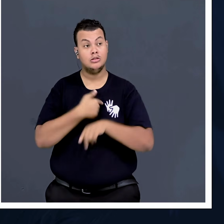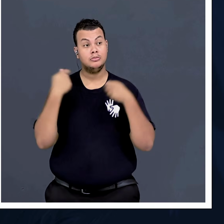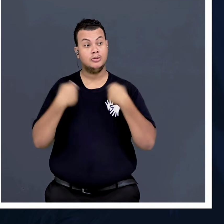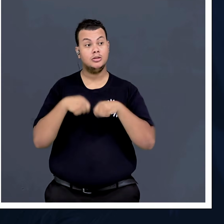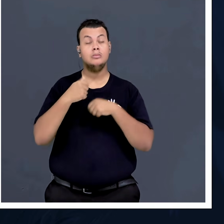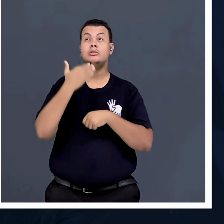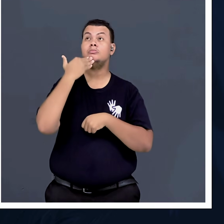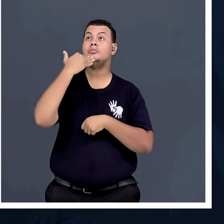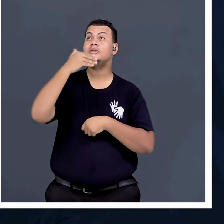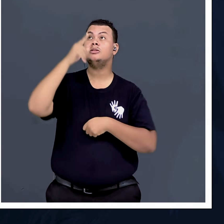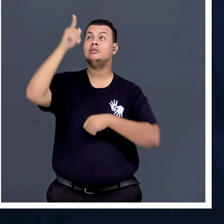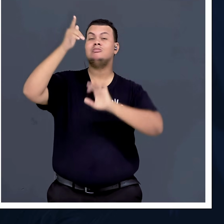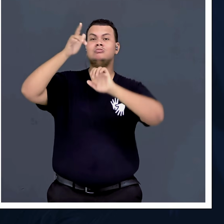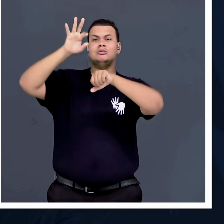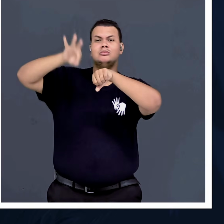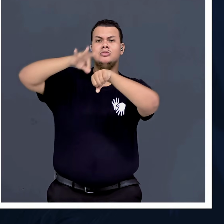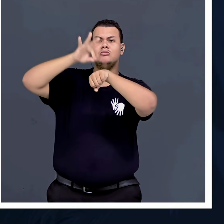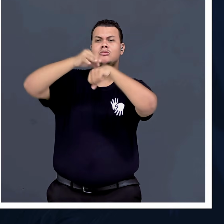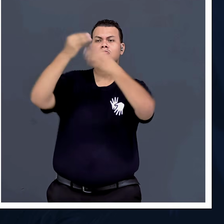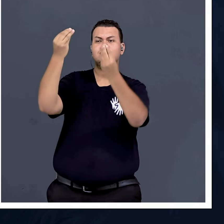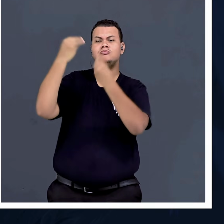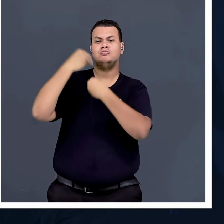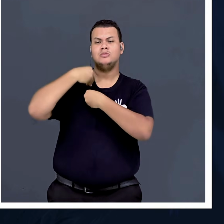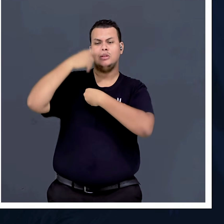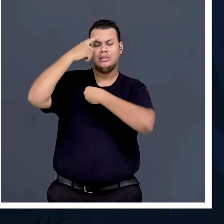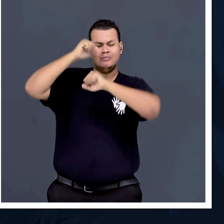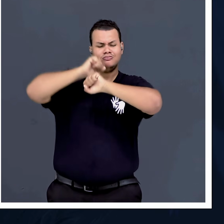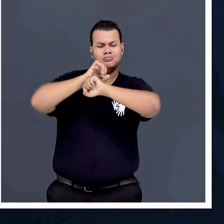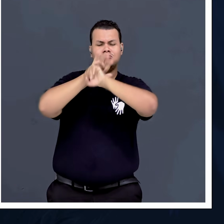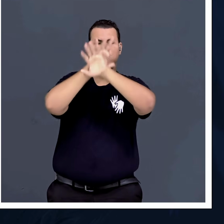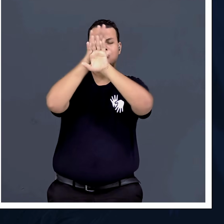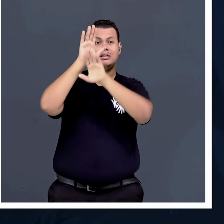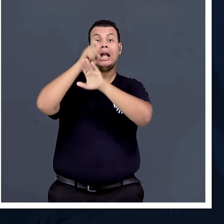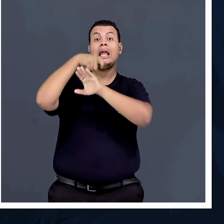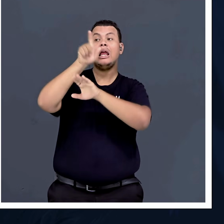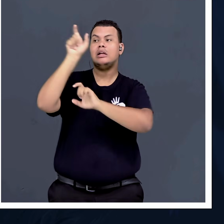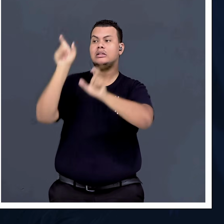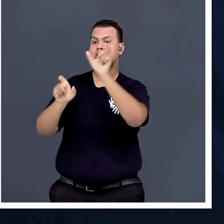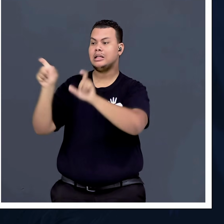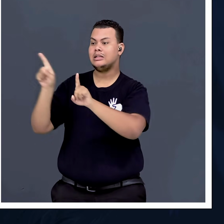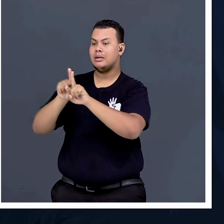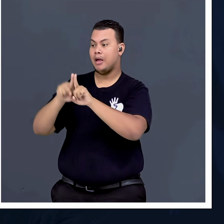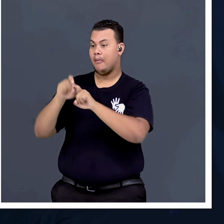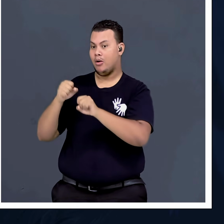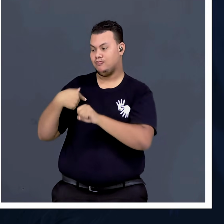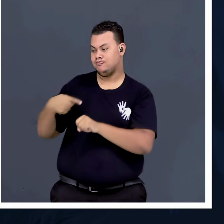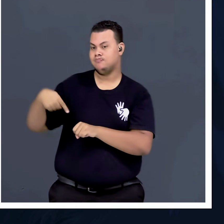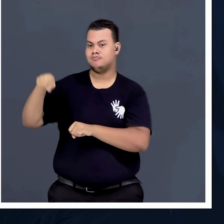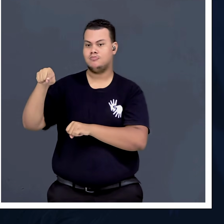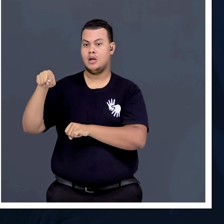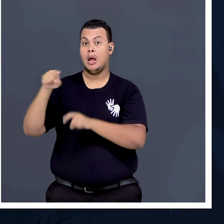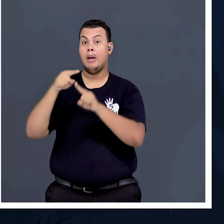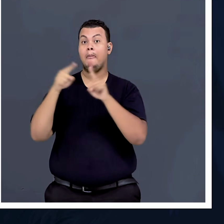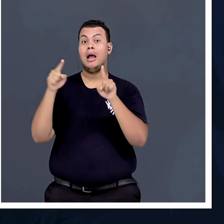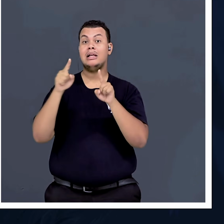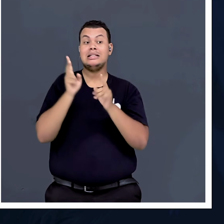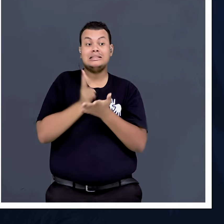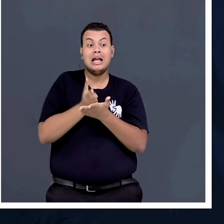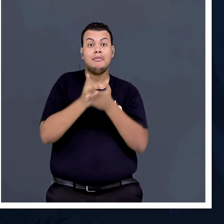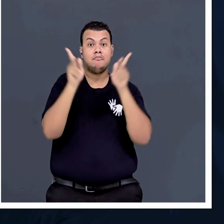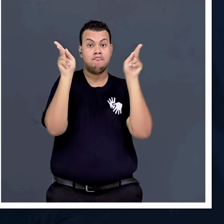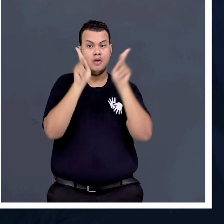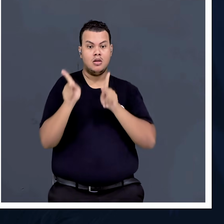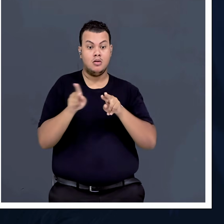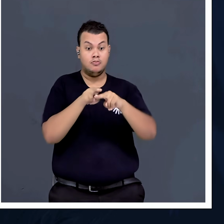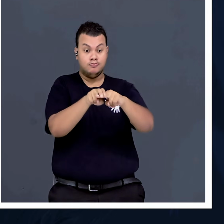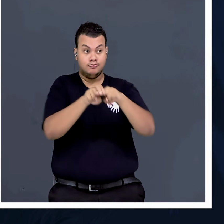pedir ao Espírito Santo que nos dê esse discernimento de quem é, de quem vai e de quem fica, mas sempre em paz, porque por